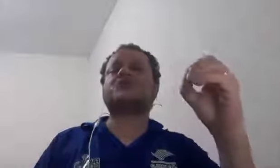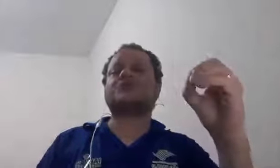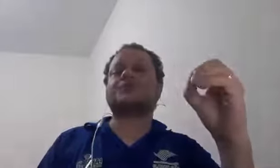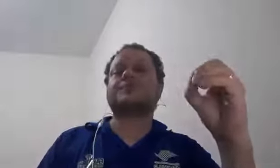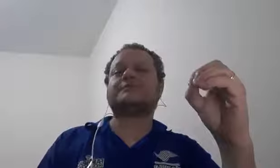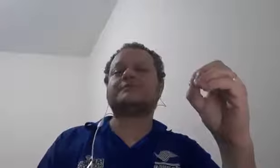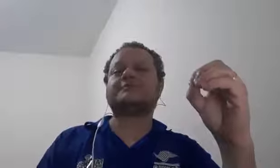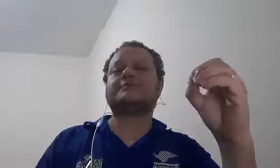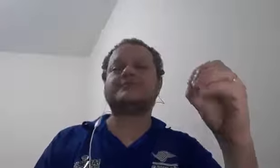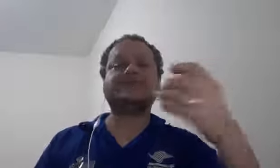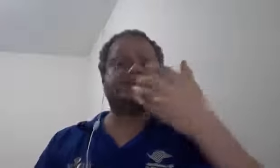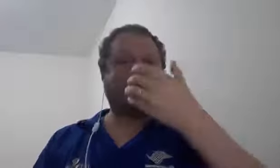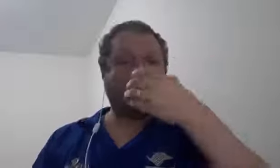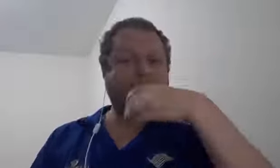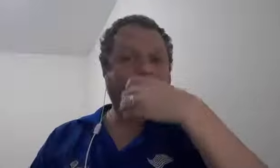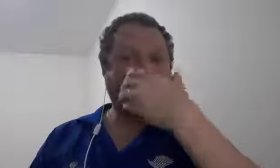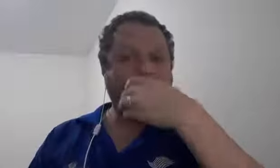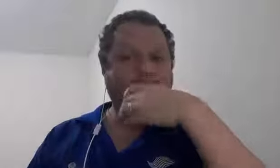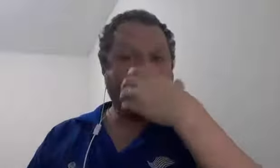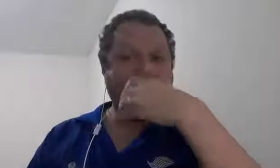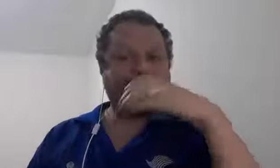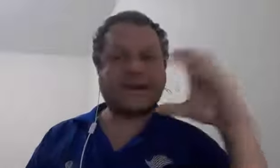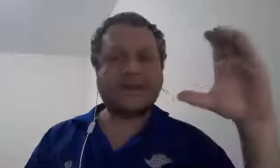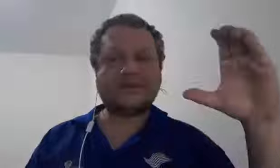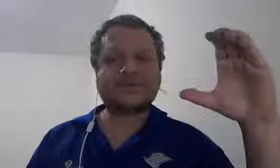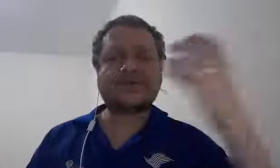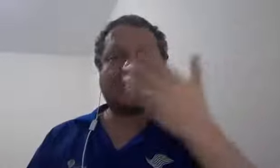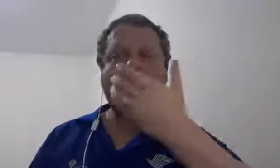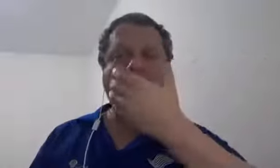Paraíso. Sinal, Paraíso.